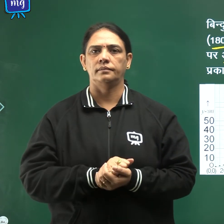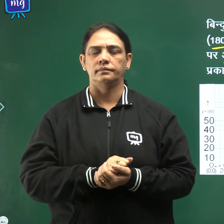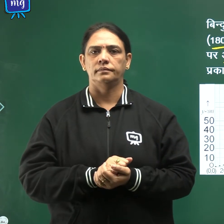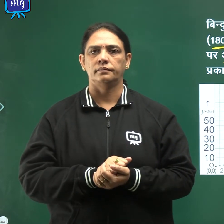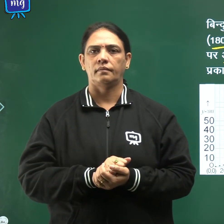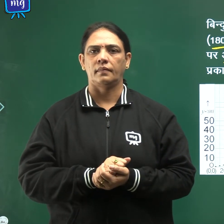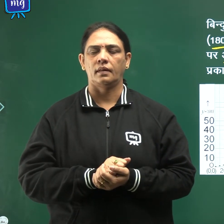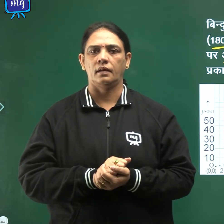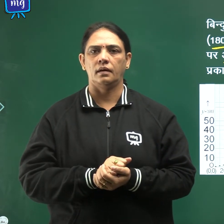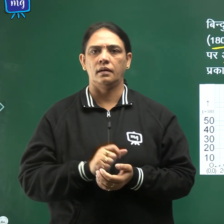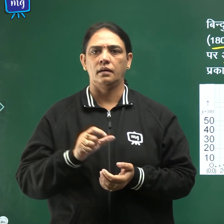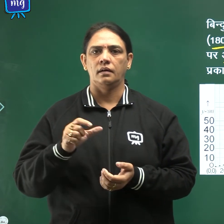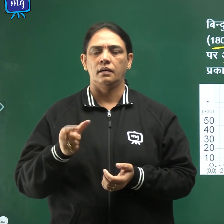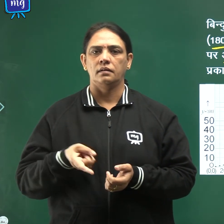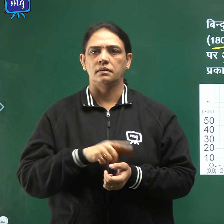से कम प्रकार का